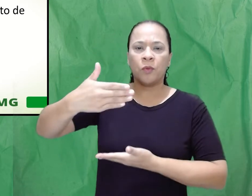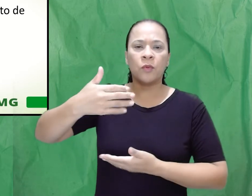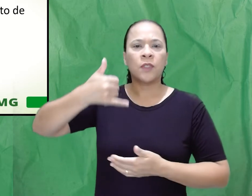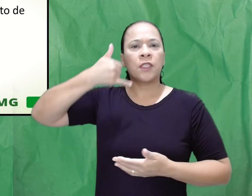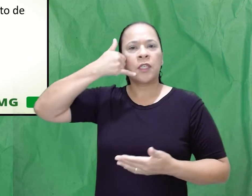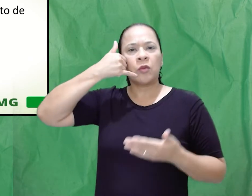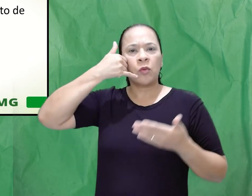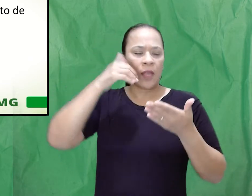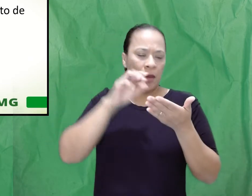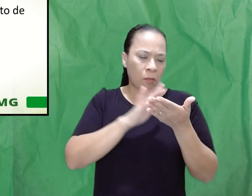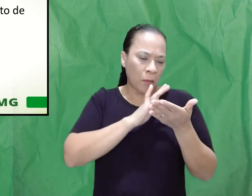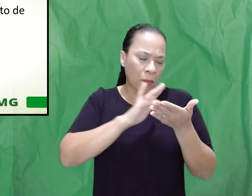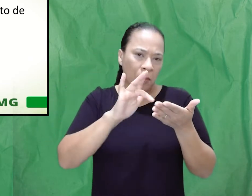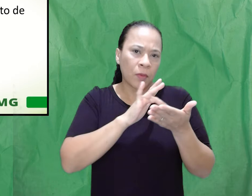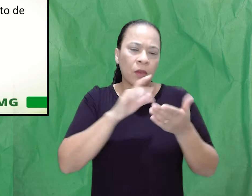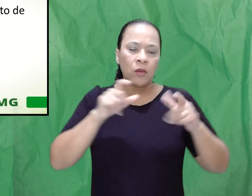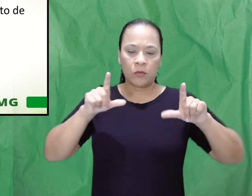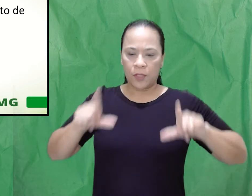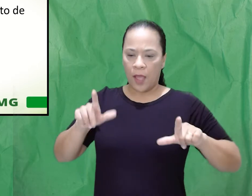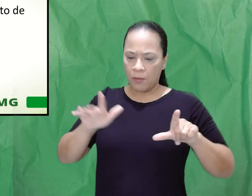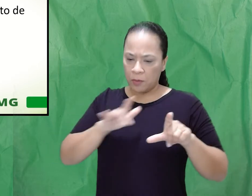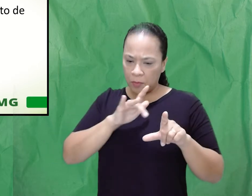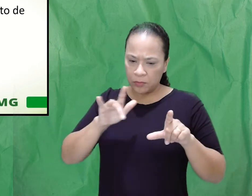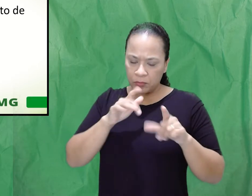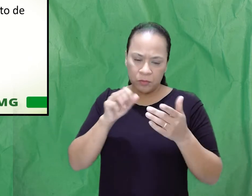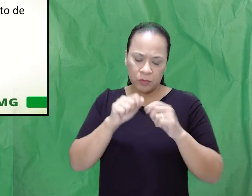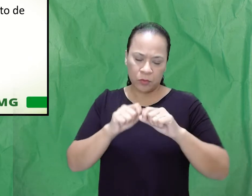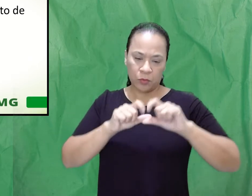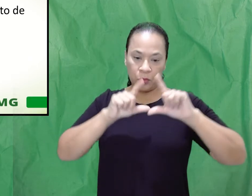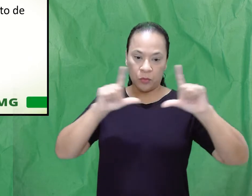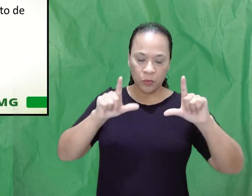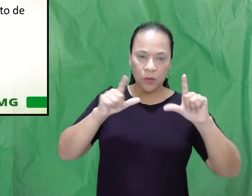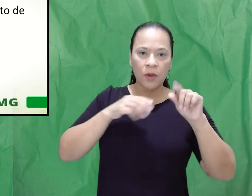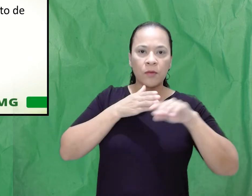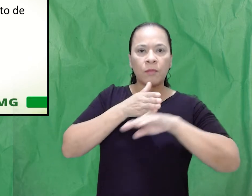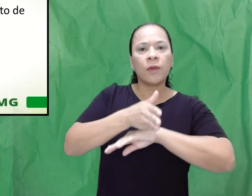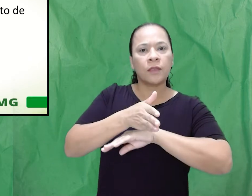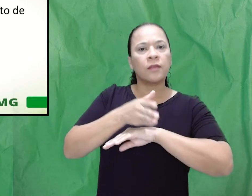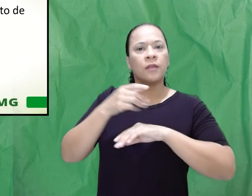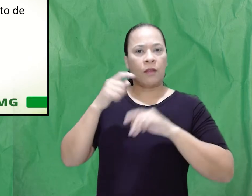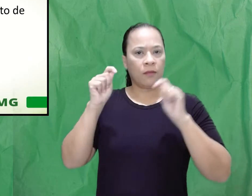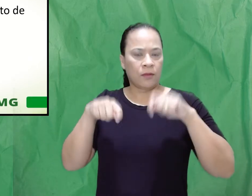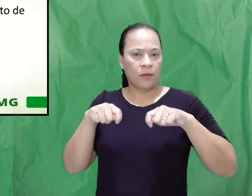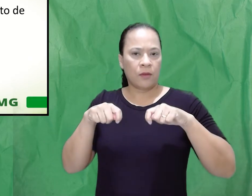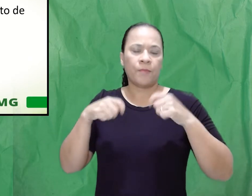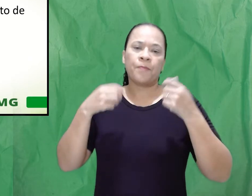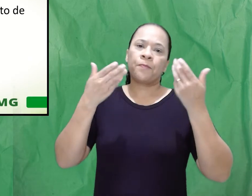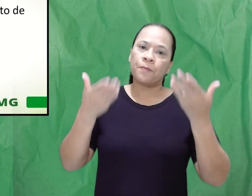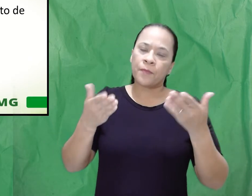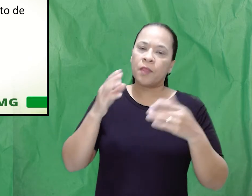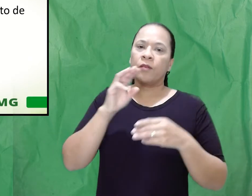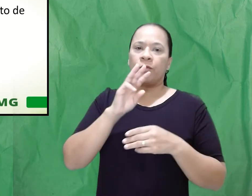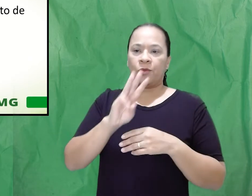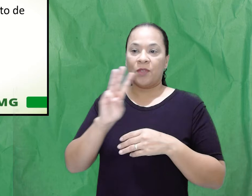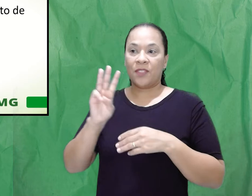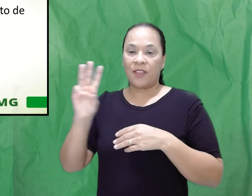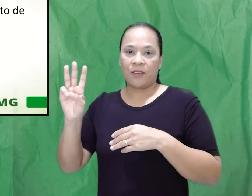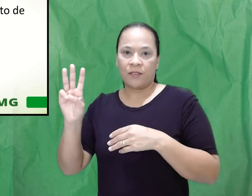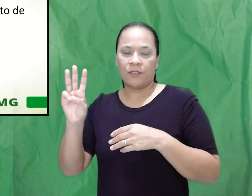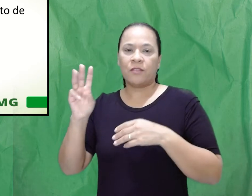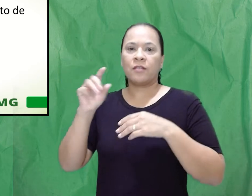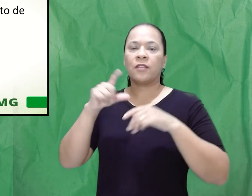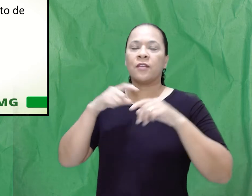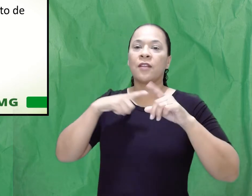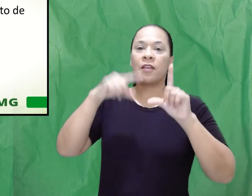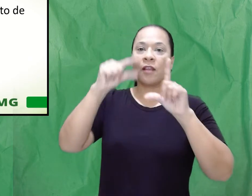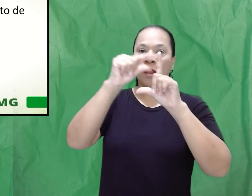diante. Então, o site ele precisa alterar o seu layout para que um usuário consiga visualizar de